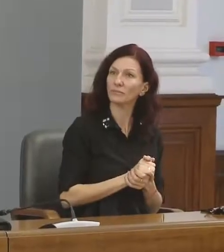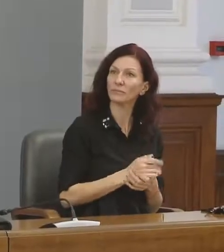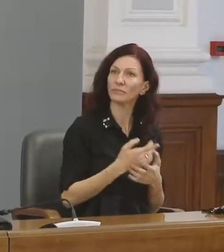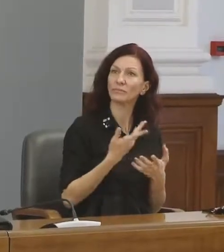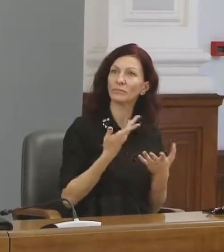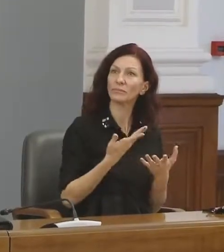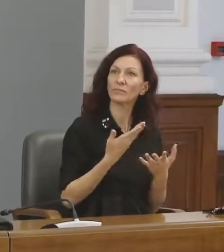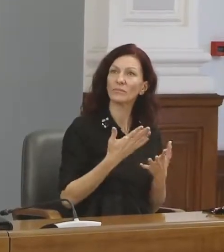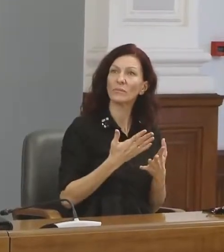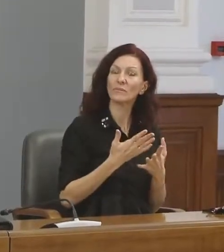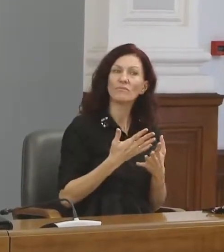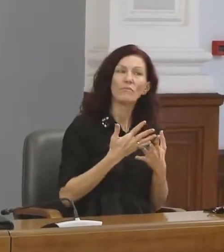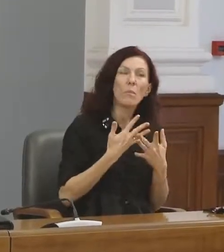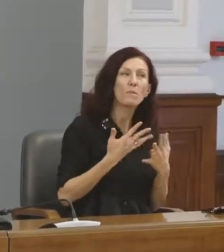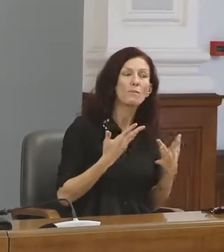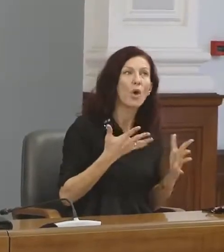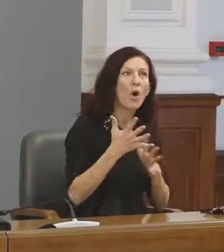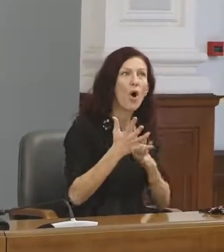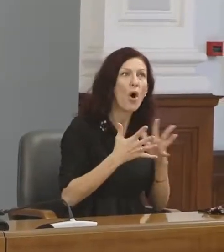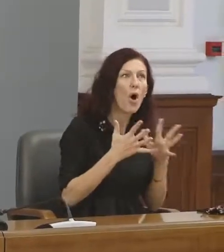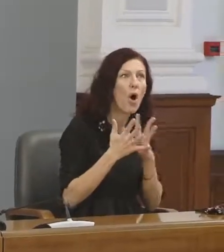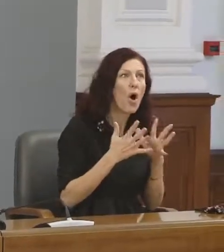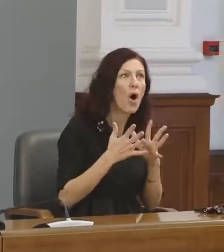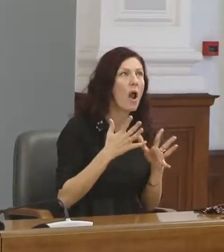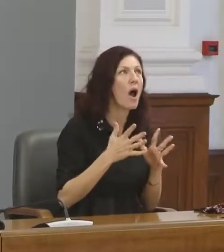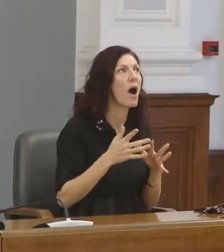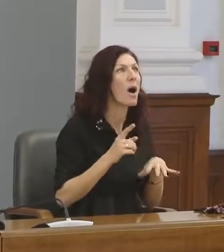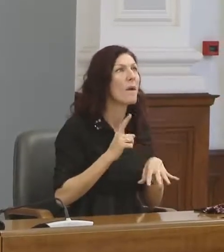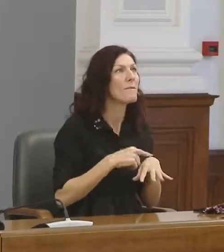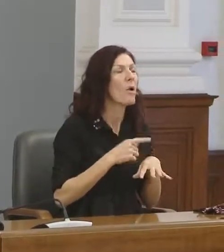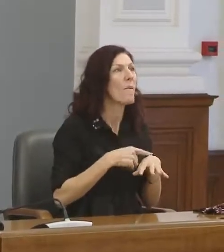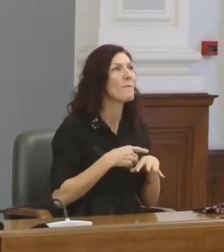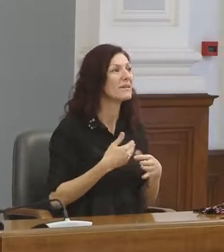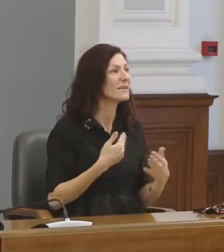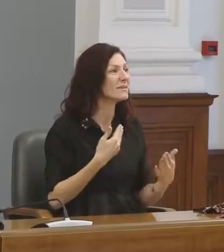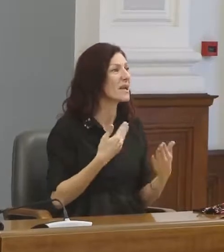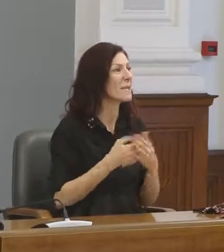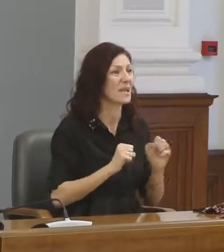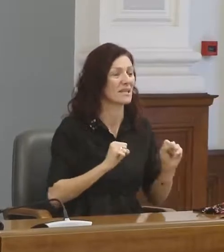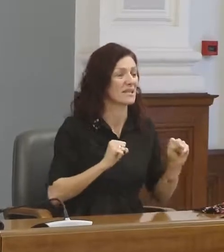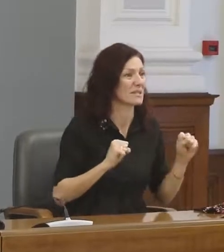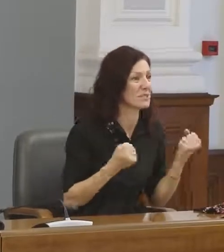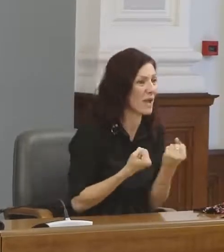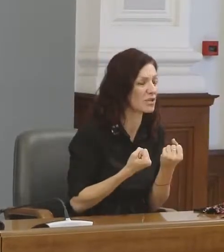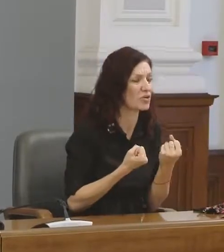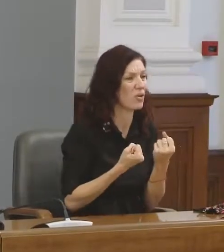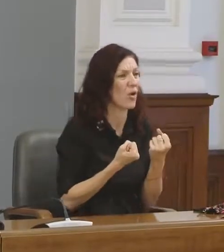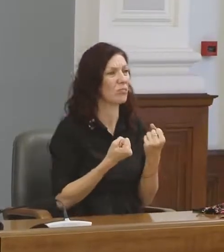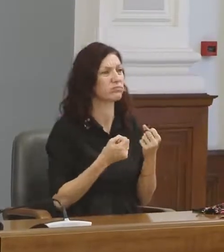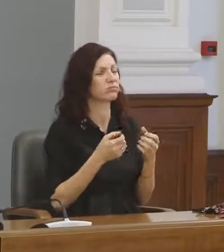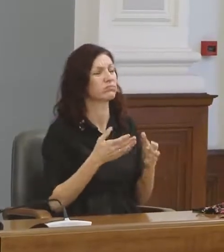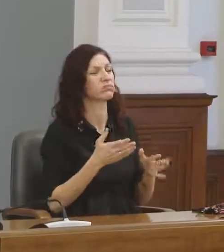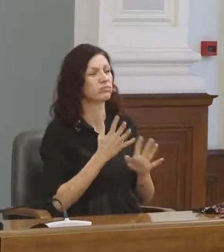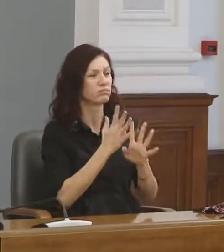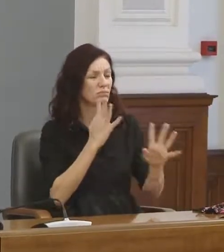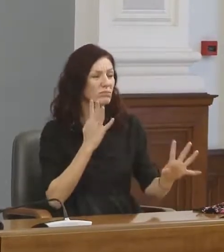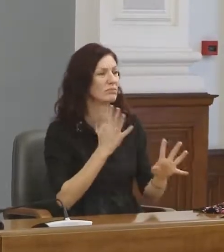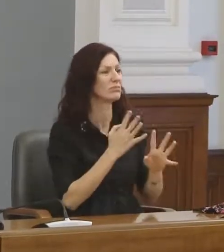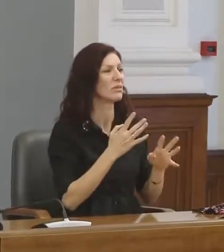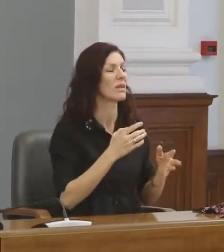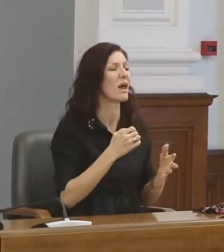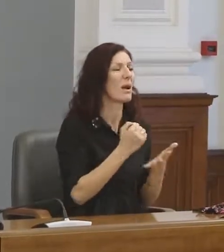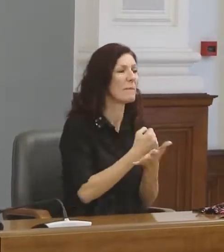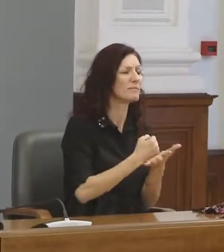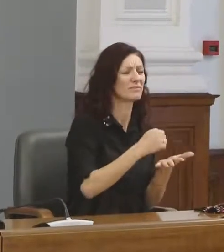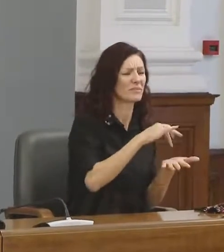големият, доста много хора са в момента пред спешните приемни или в диагностичните блокове на болниците, на